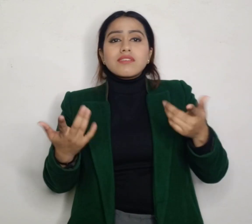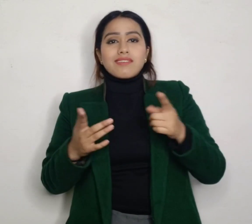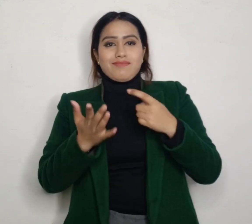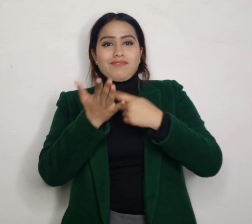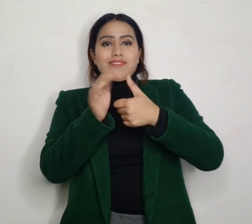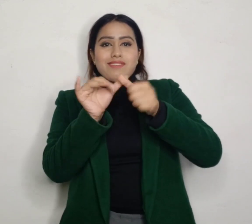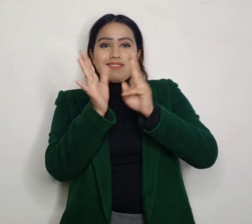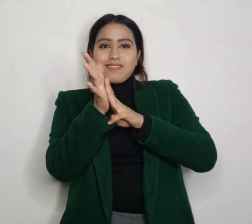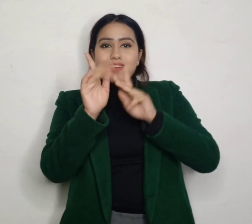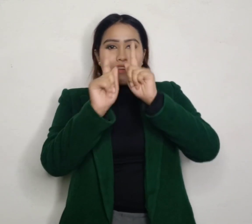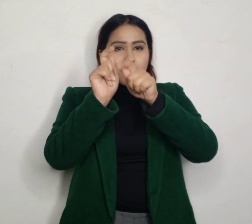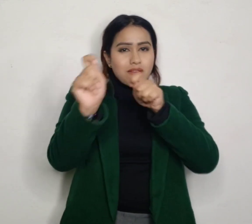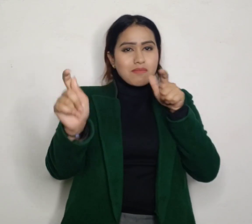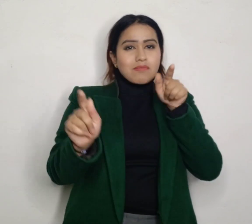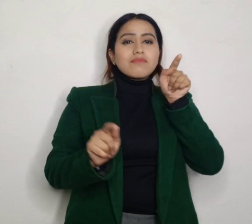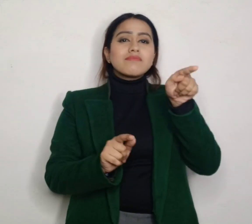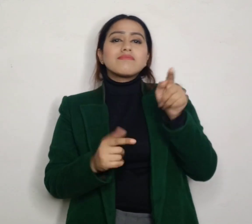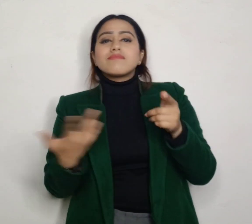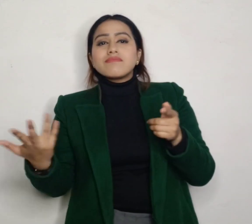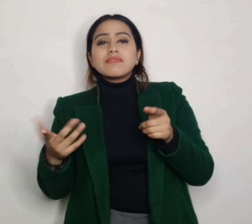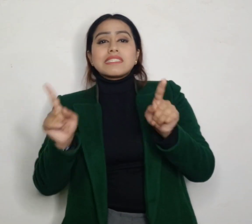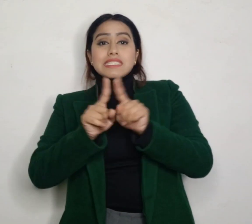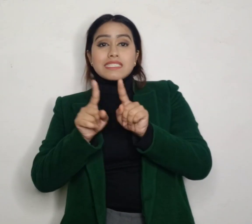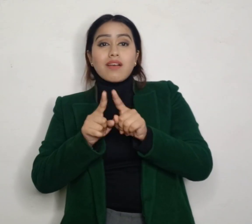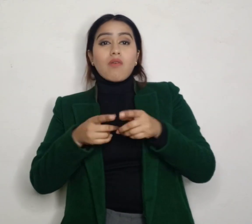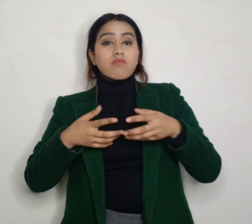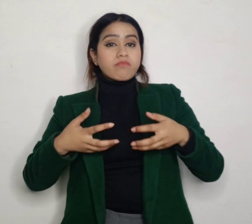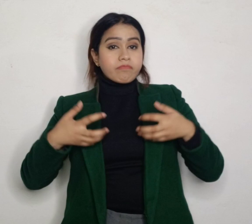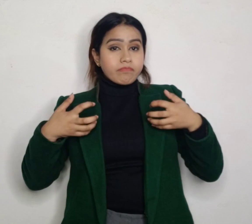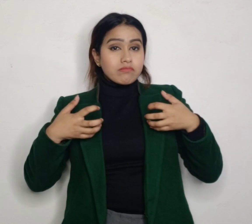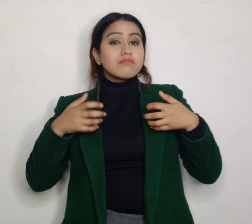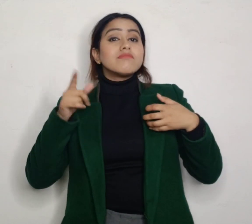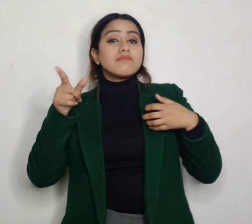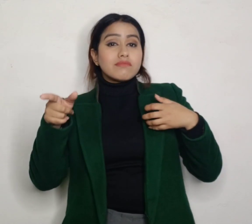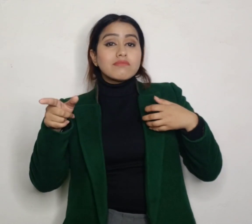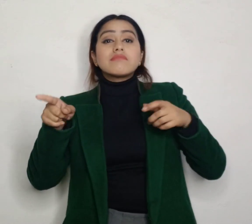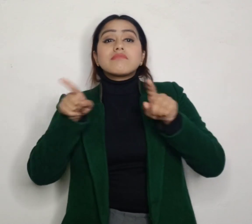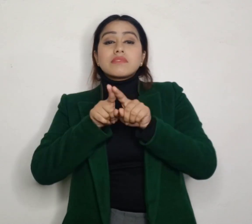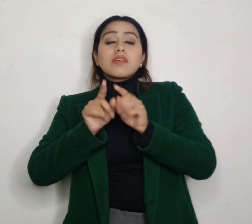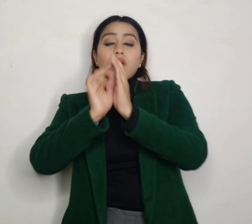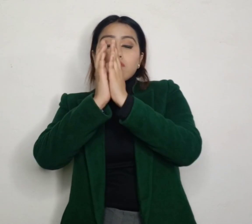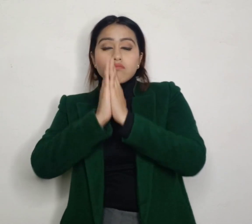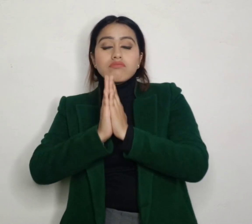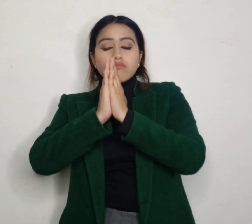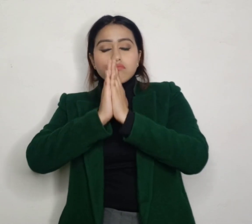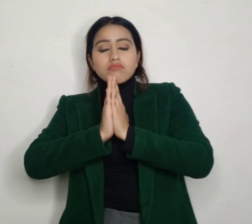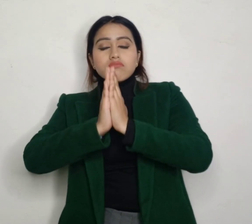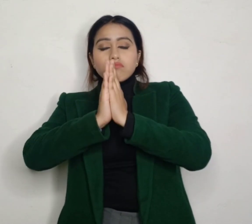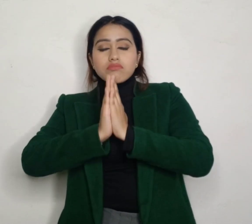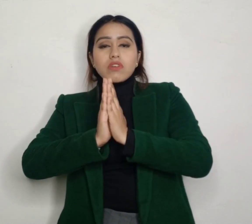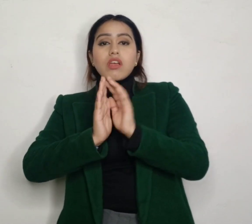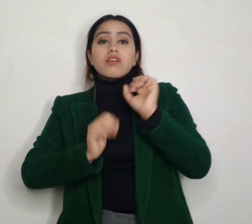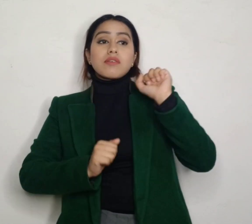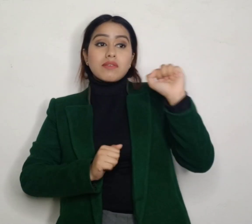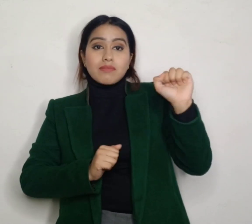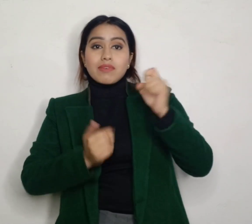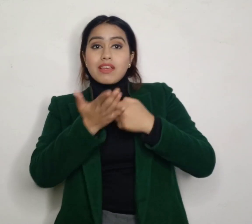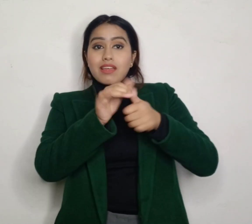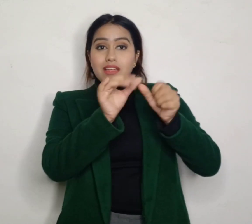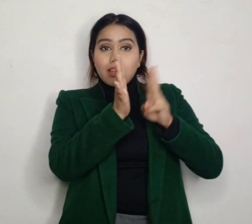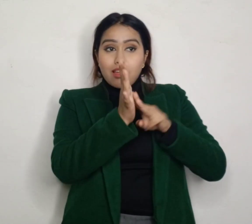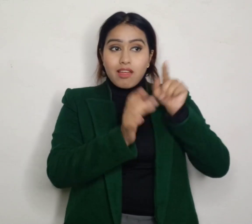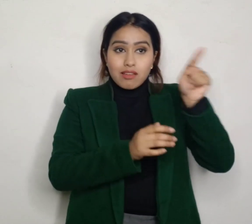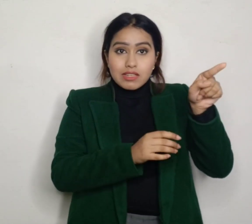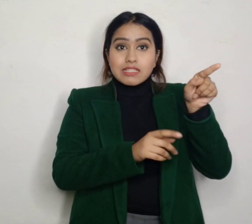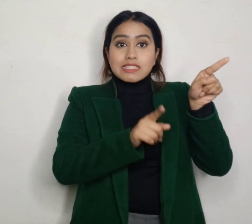जी का। प्रभु श्री राम दरबार लगा हुआ था। हनुमान जी भक्ति में, सेवा में इतने व्यस्त थे कि उन्हें ध्यान नहीं रहा कि प्रभु के जो गुरु